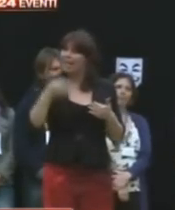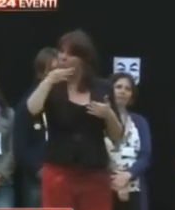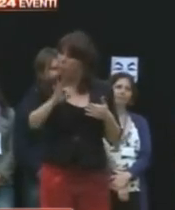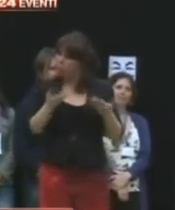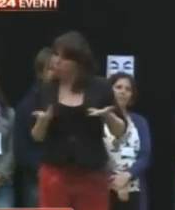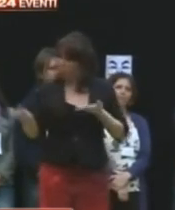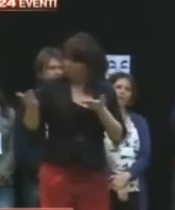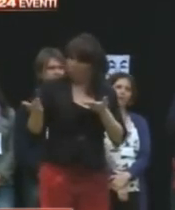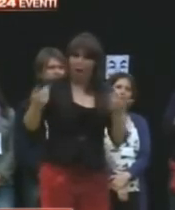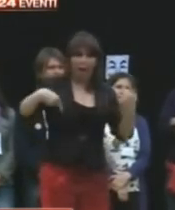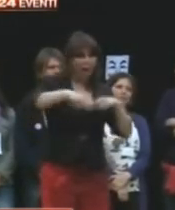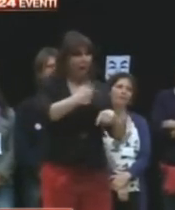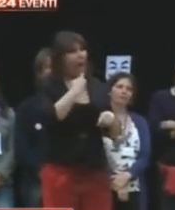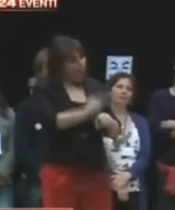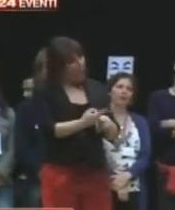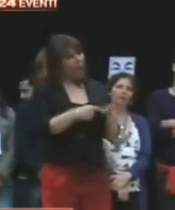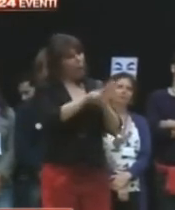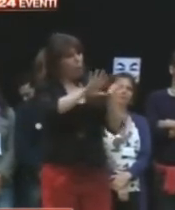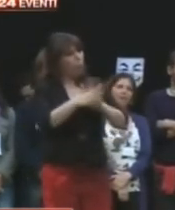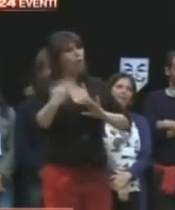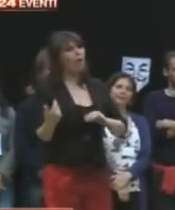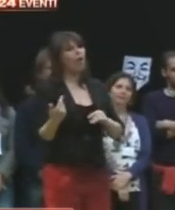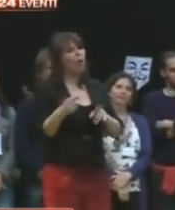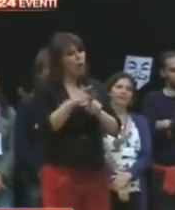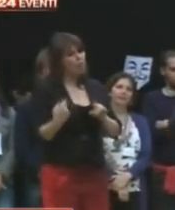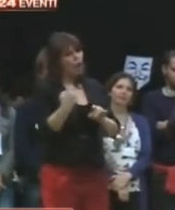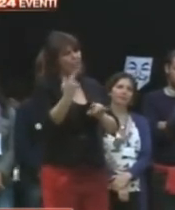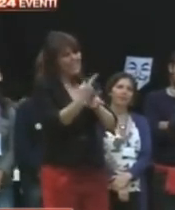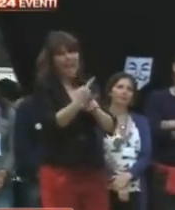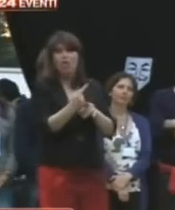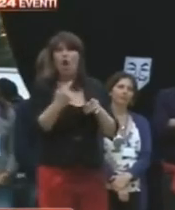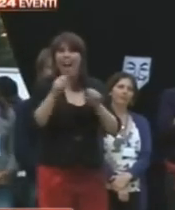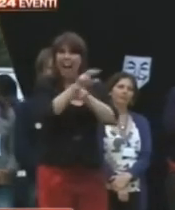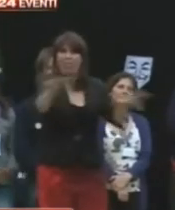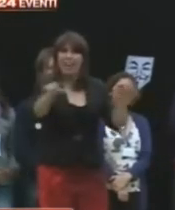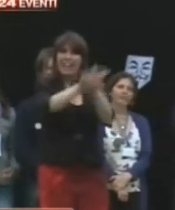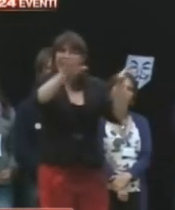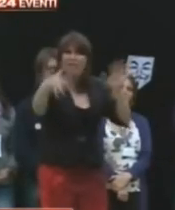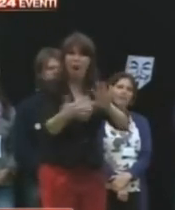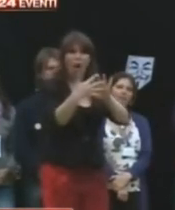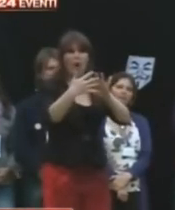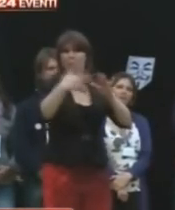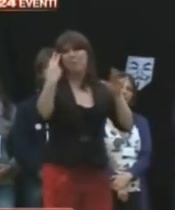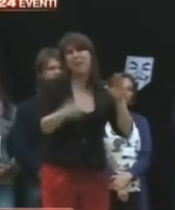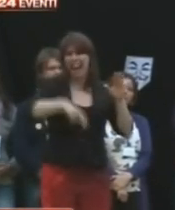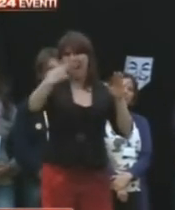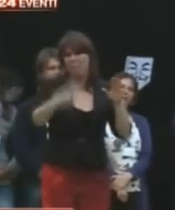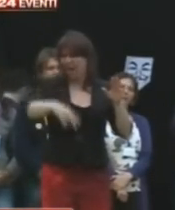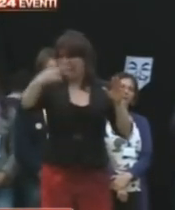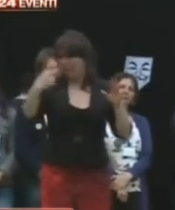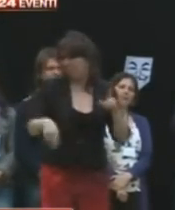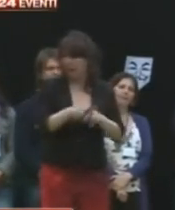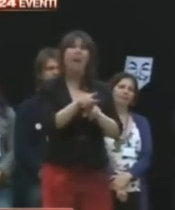E tu mi appoggi un po' di riforme, non ne stanno facendo riforme, tutto dopo il 25, non c'è niente di